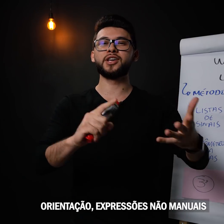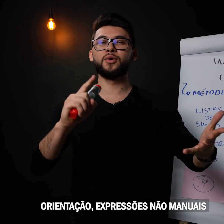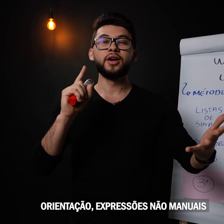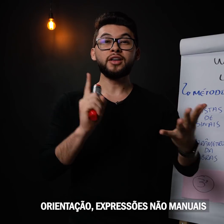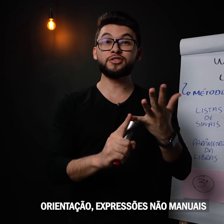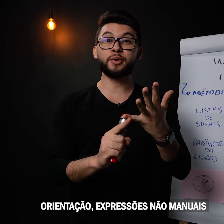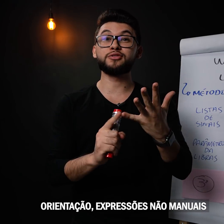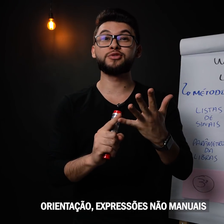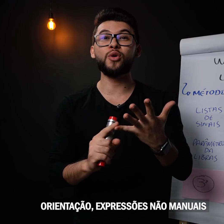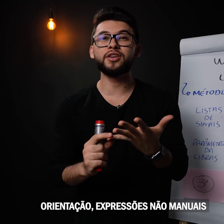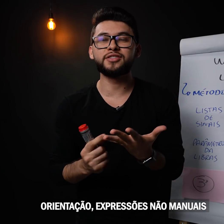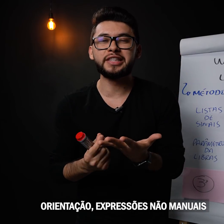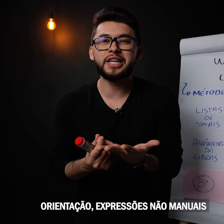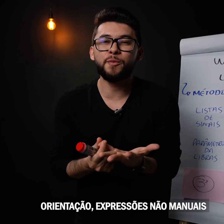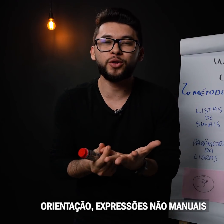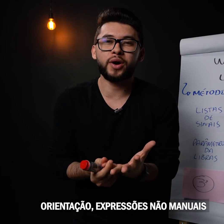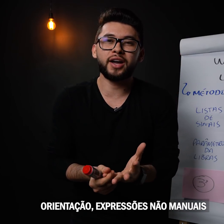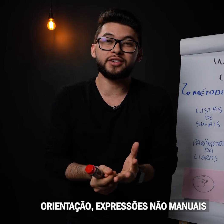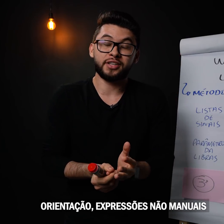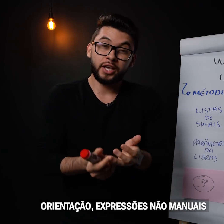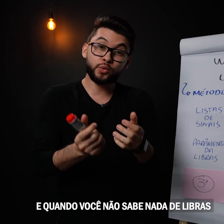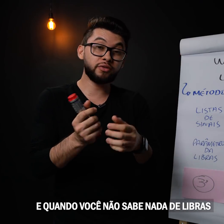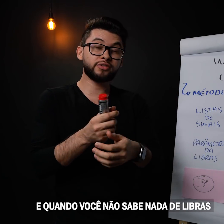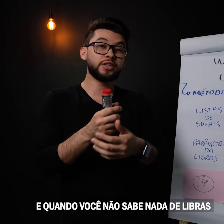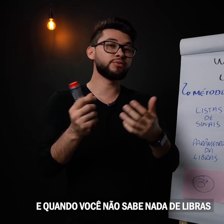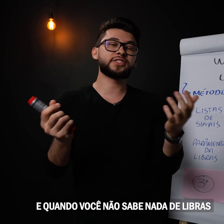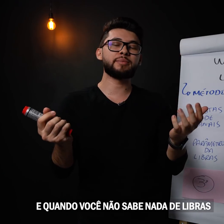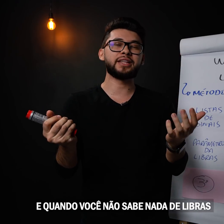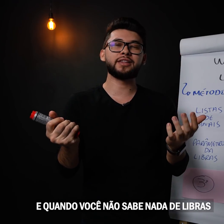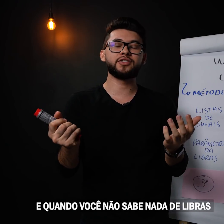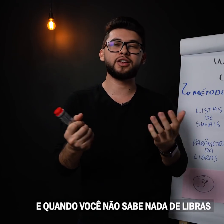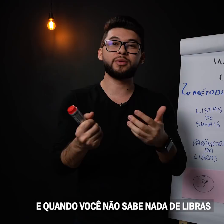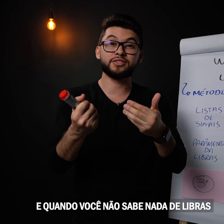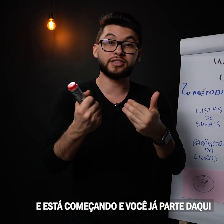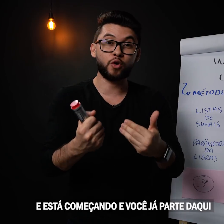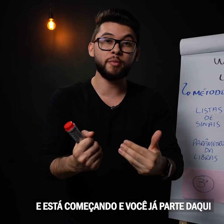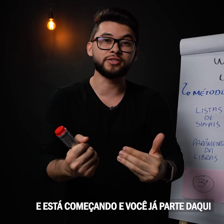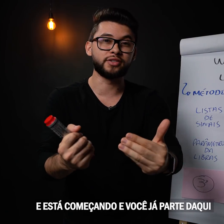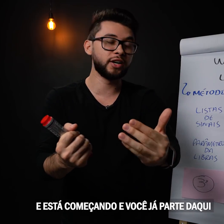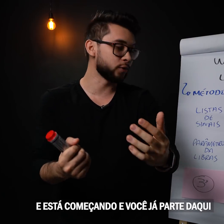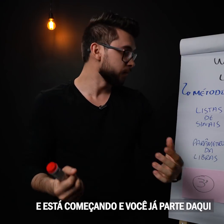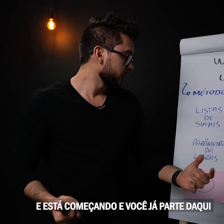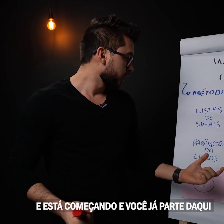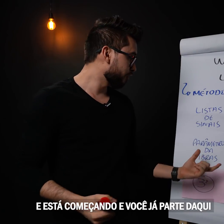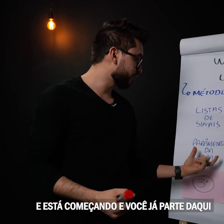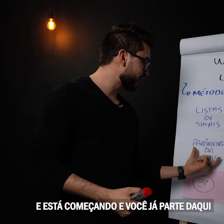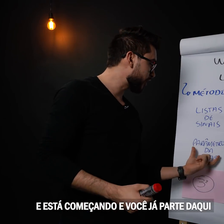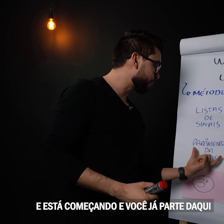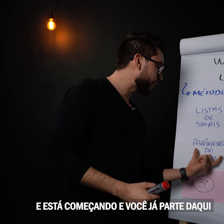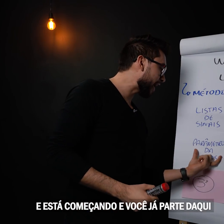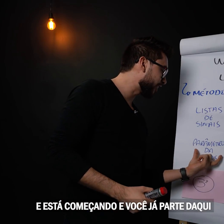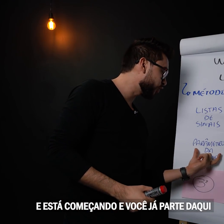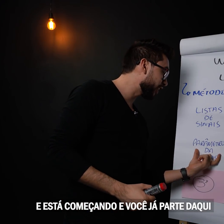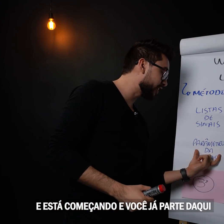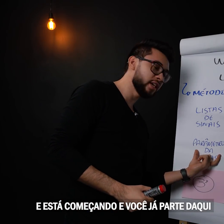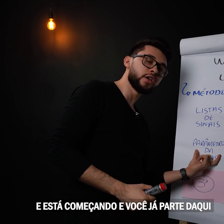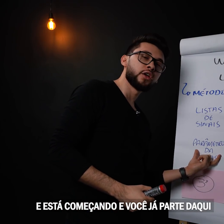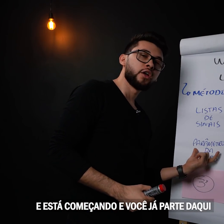orientação, expressões não manuais. E quando você não sabe nada de Libras, está começando, e você já parte daqui,